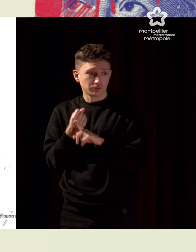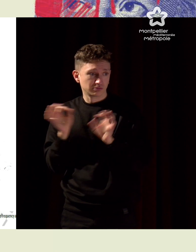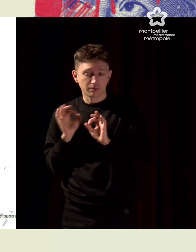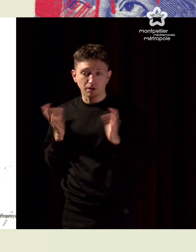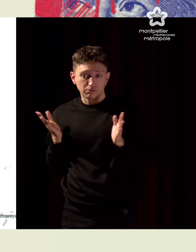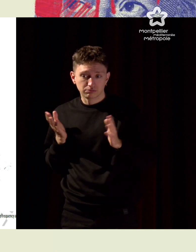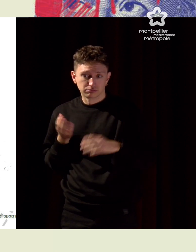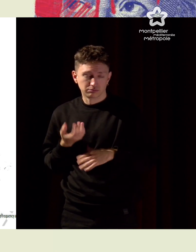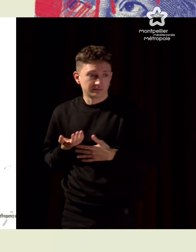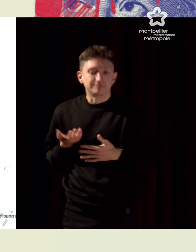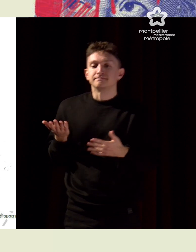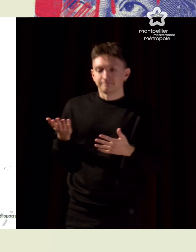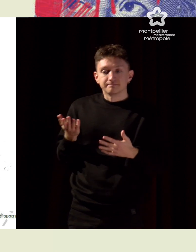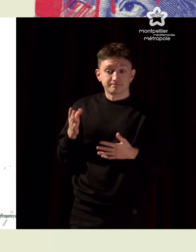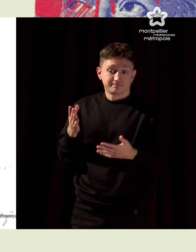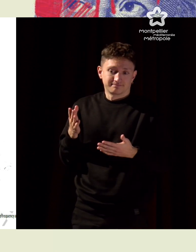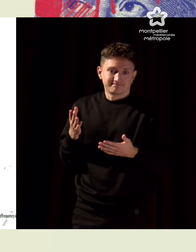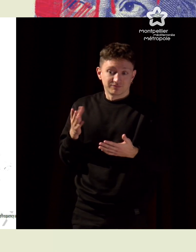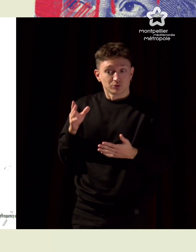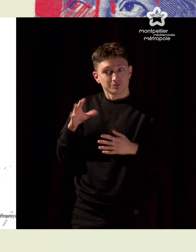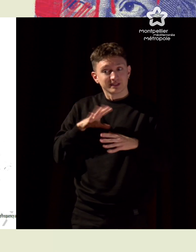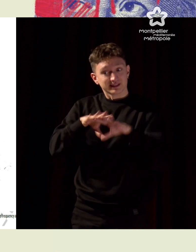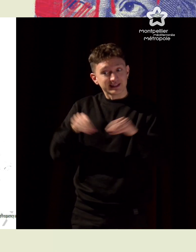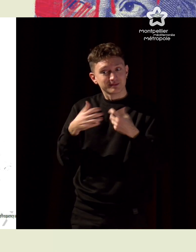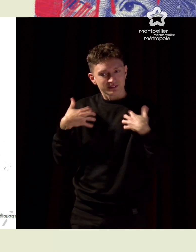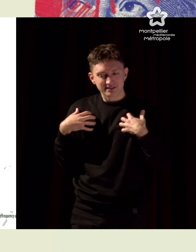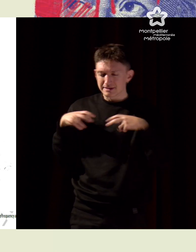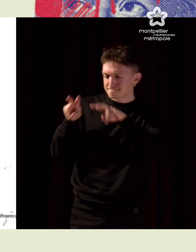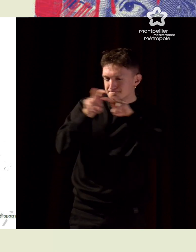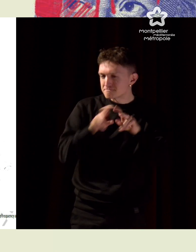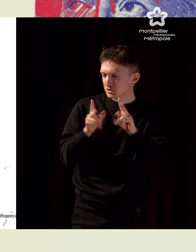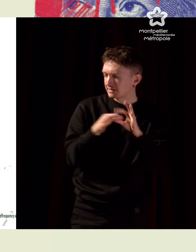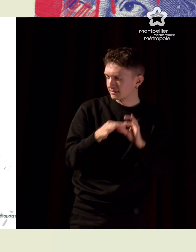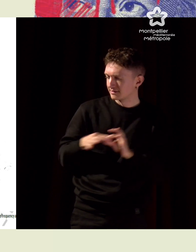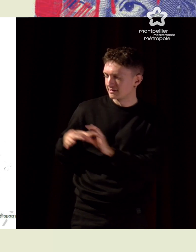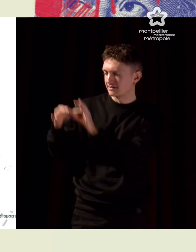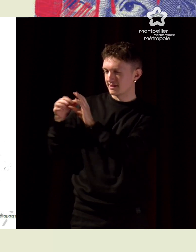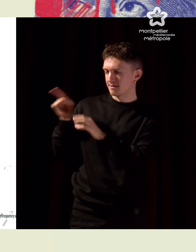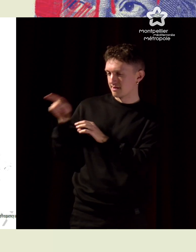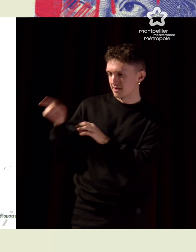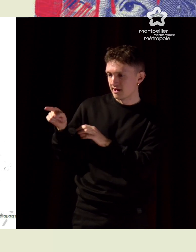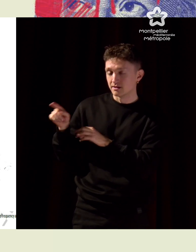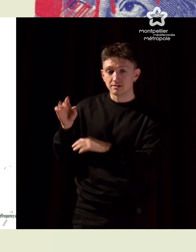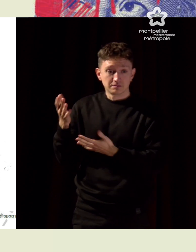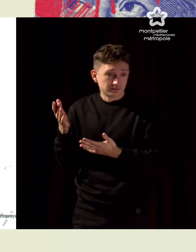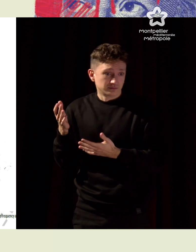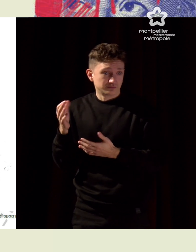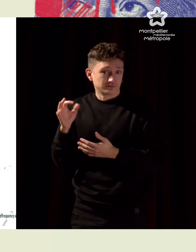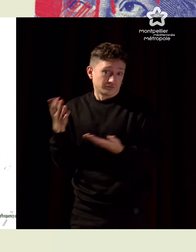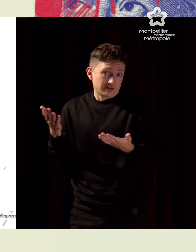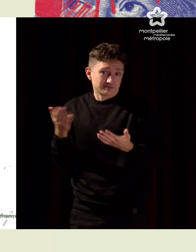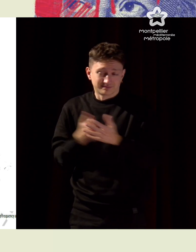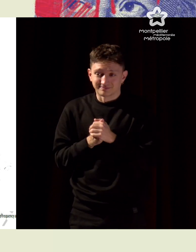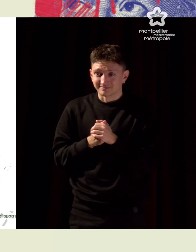que quand vous avez cette forme de gène, vous avez plus de risques, malheureusement, de faire une forme grave du